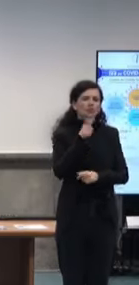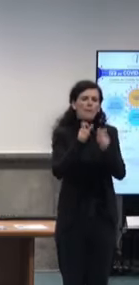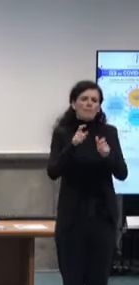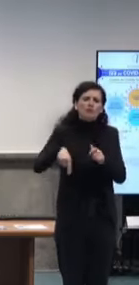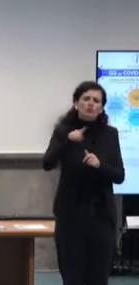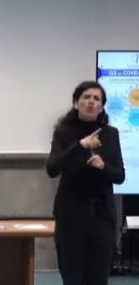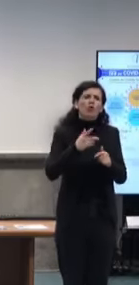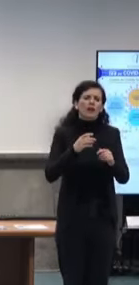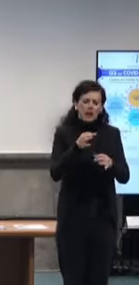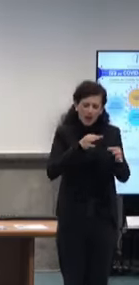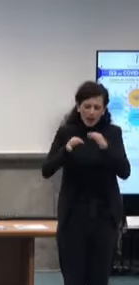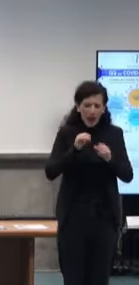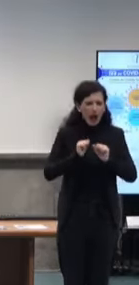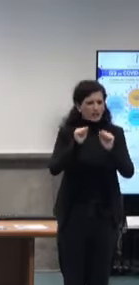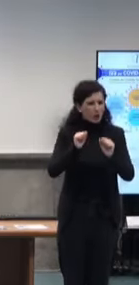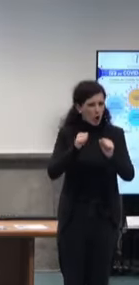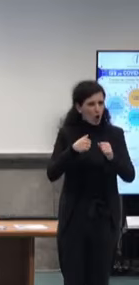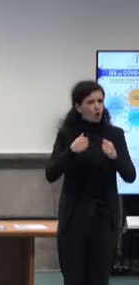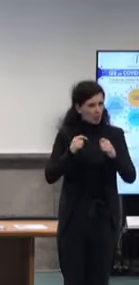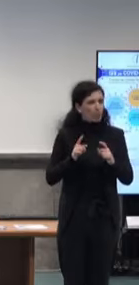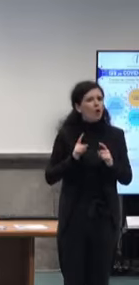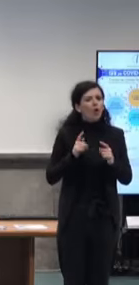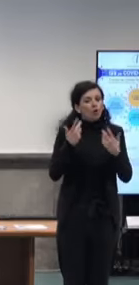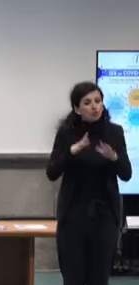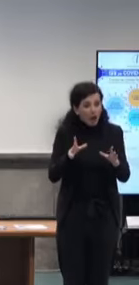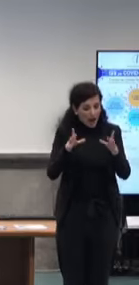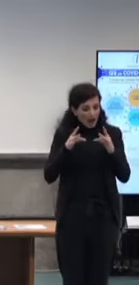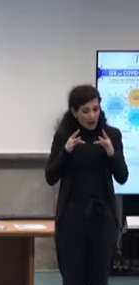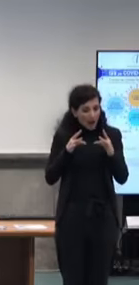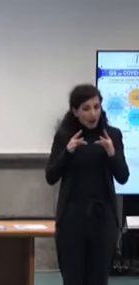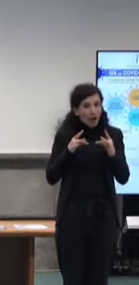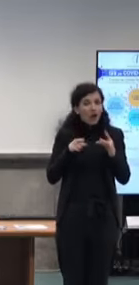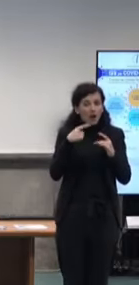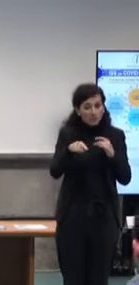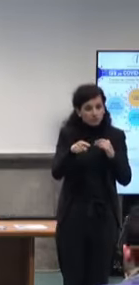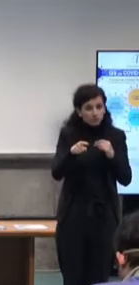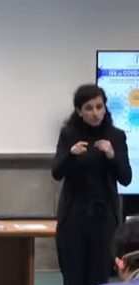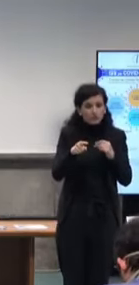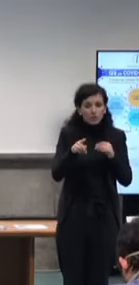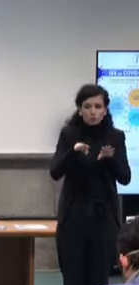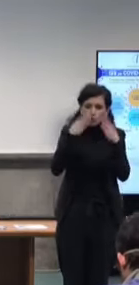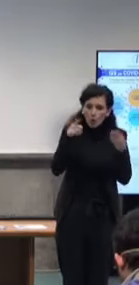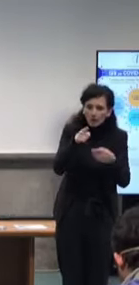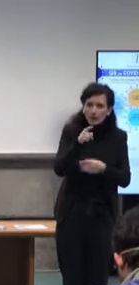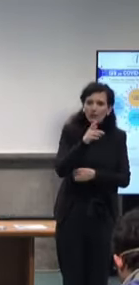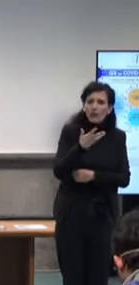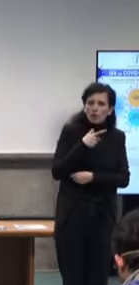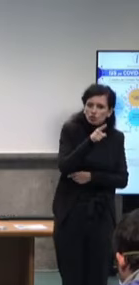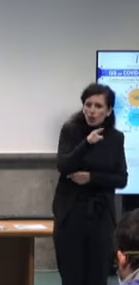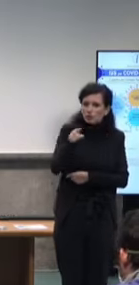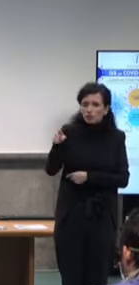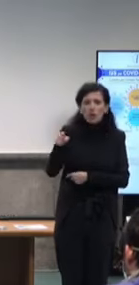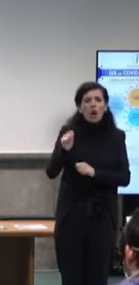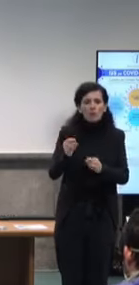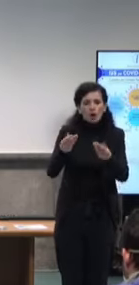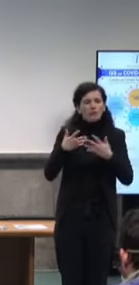che sono venute al contatto col virus ci potrà dire effettivamente quale è stato il tasso di letalità italia perché